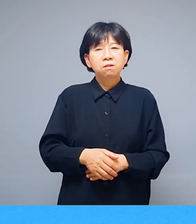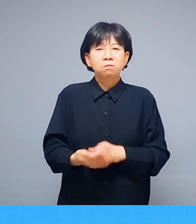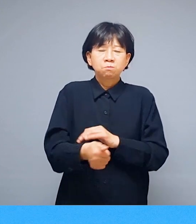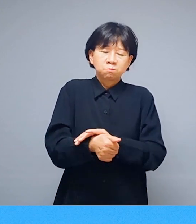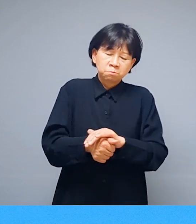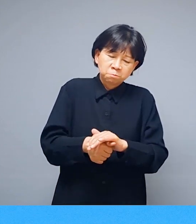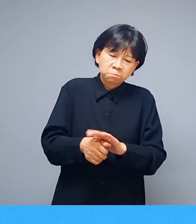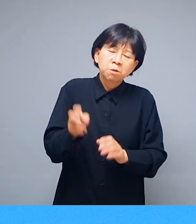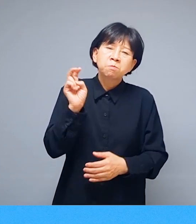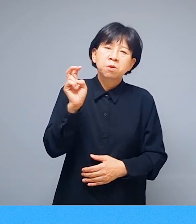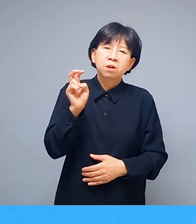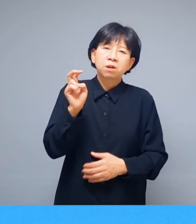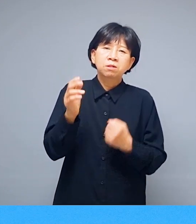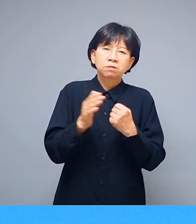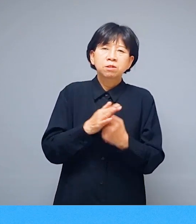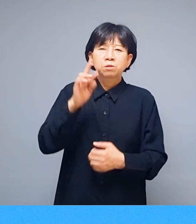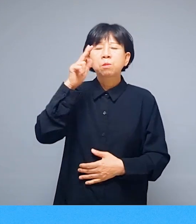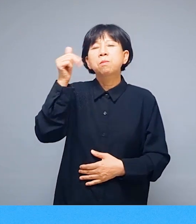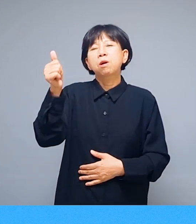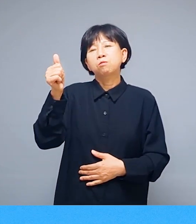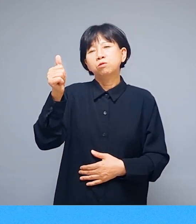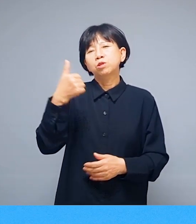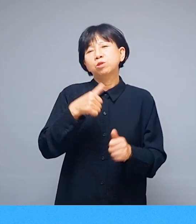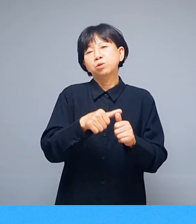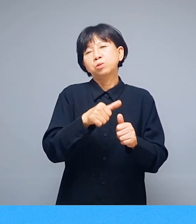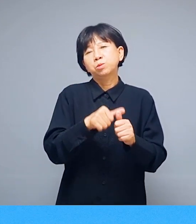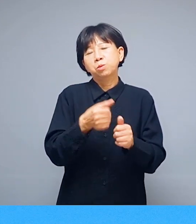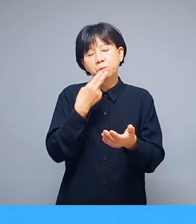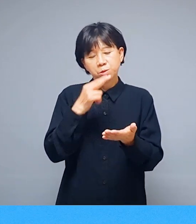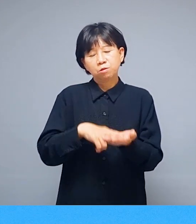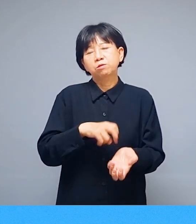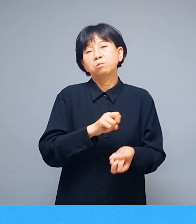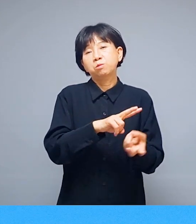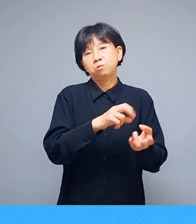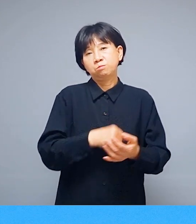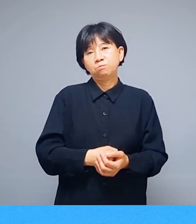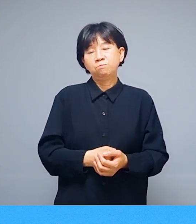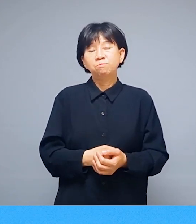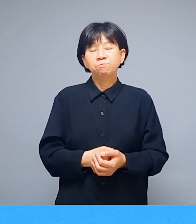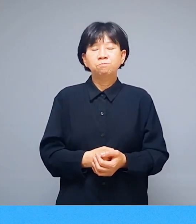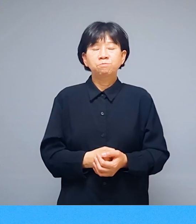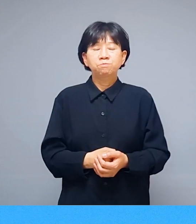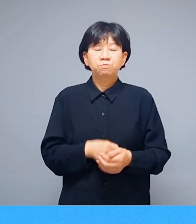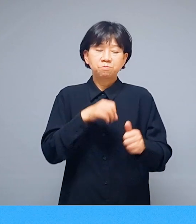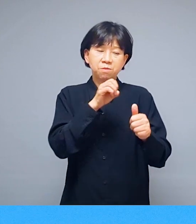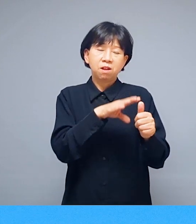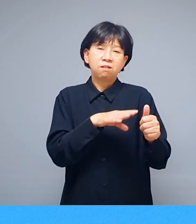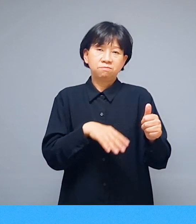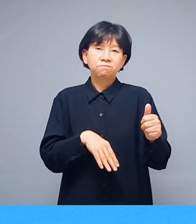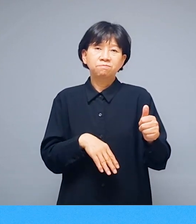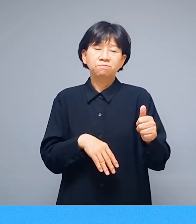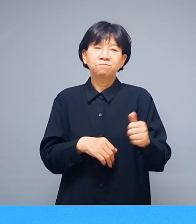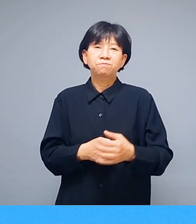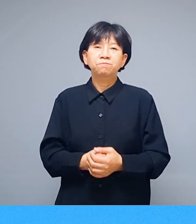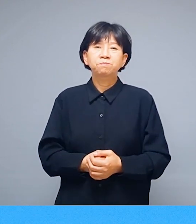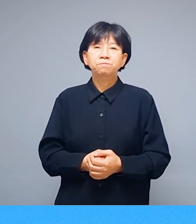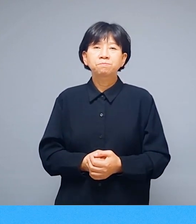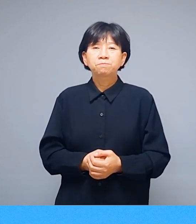움츠려들 수밖에 없었다는 거죠. 그런데 그때 바울이 디모데에게 하는 말씀이 그거예요.